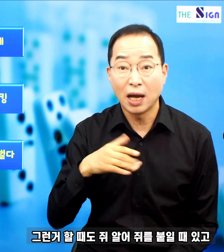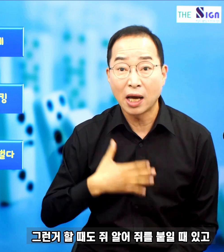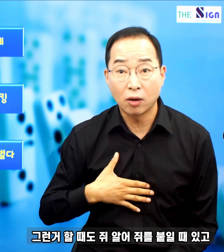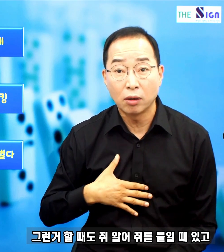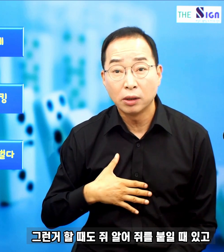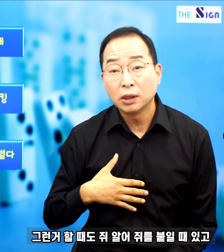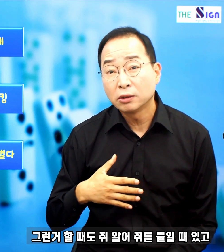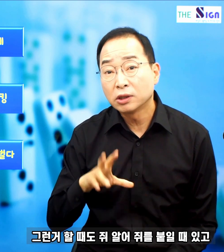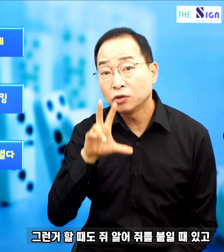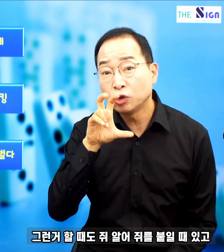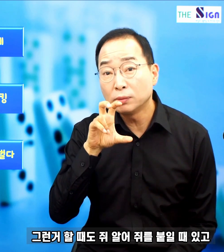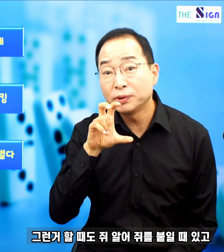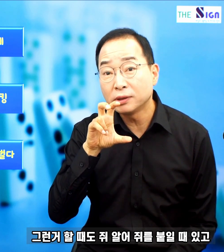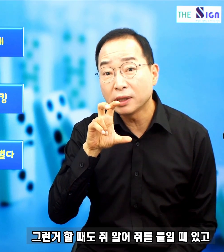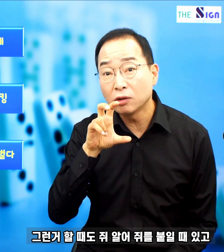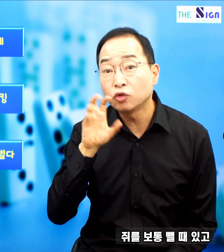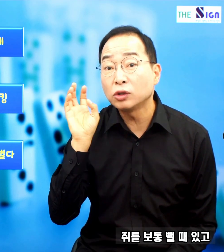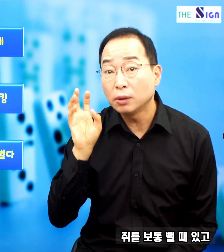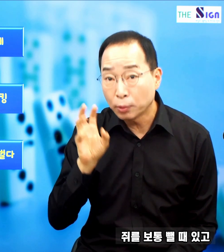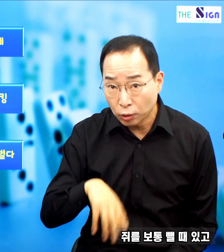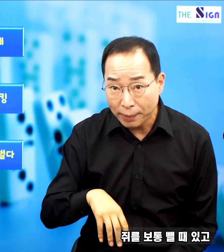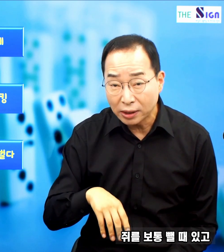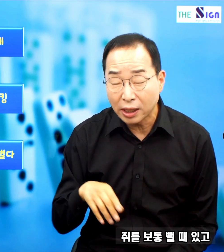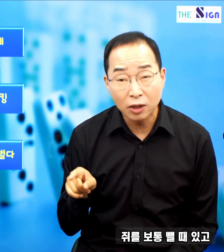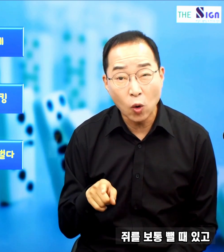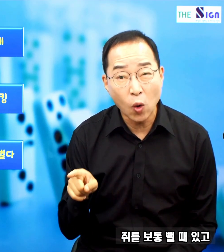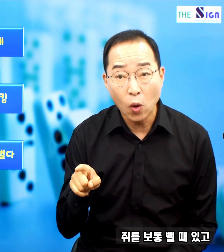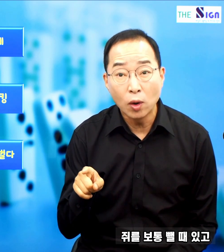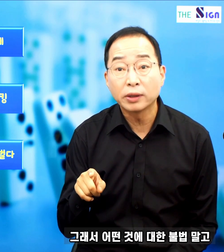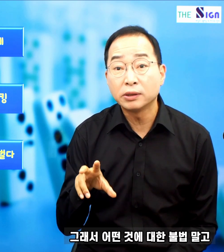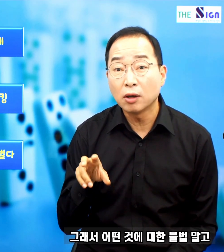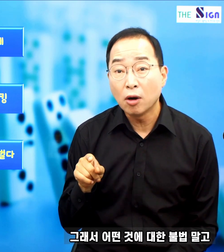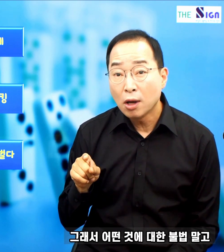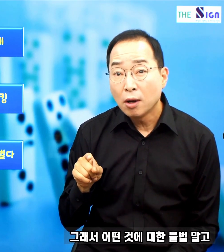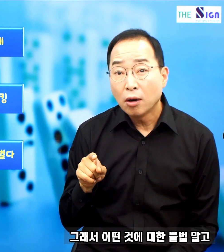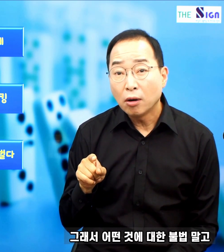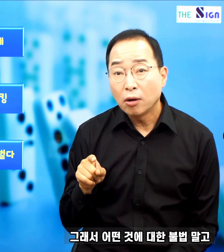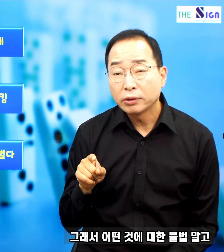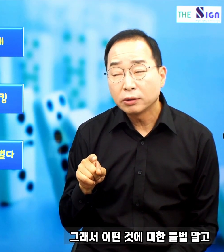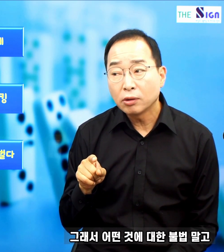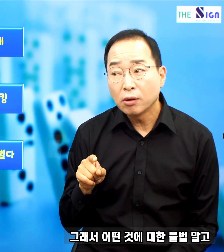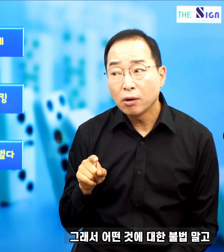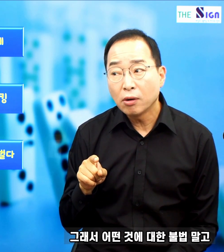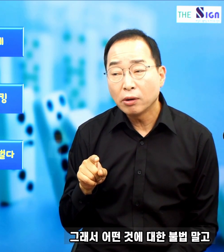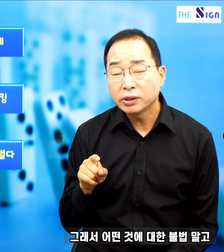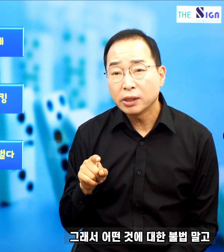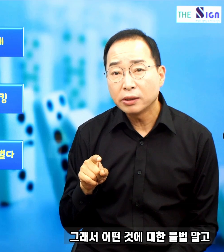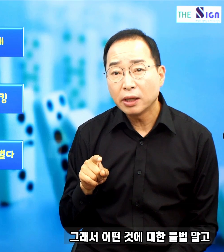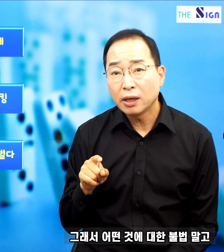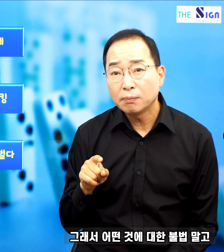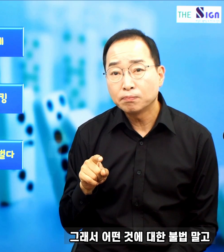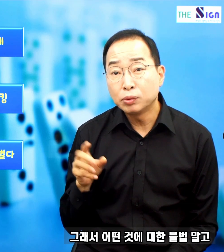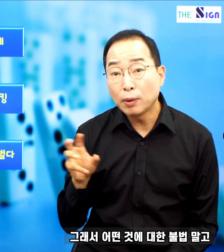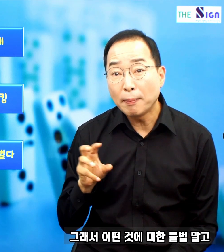알아. 그 쥐를 붙일 때 있고 쥐를 보통 뺄 때 있고. 그래서 어떤 것에 대한 불법